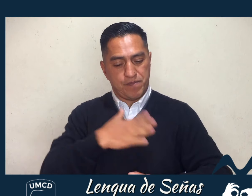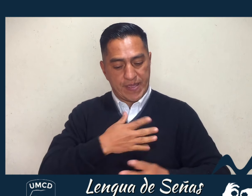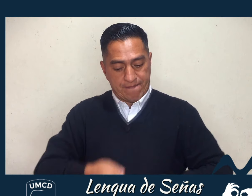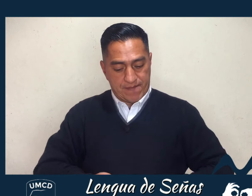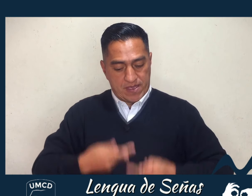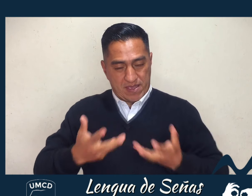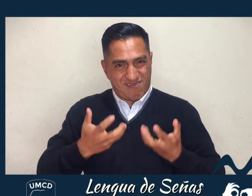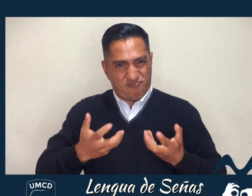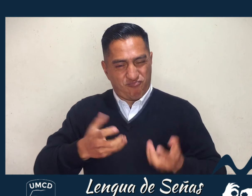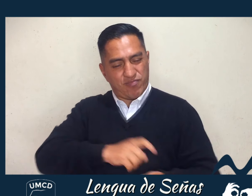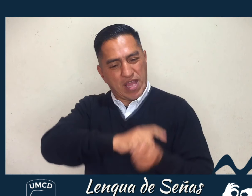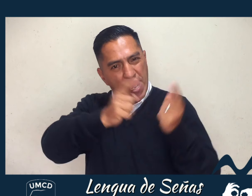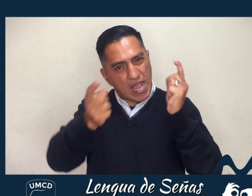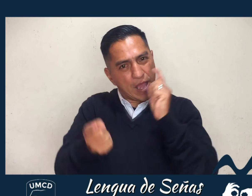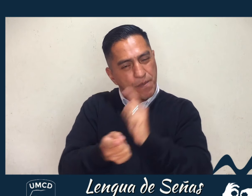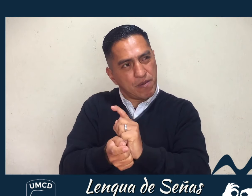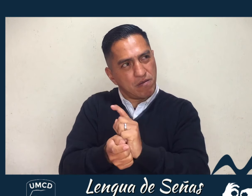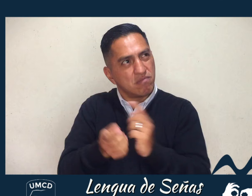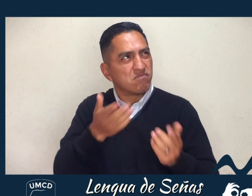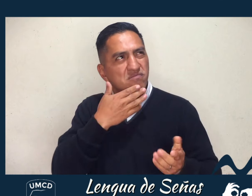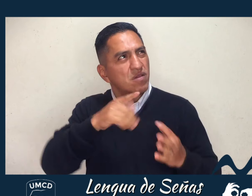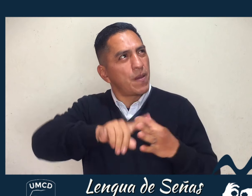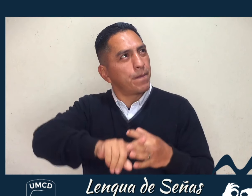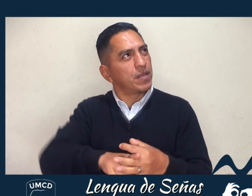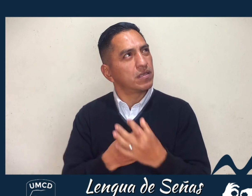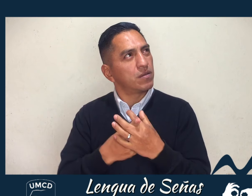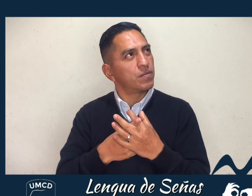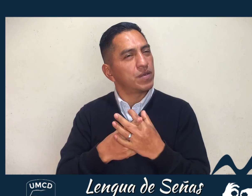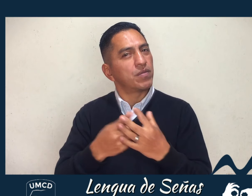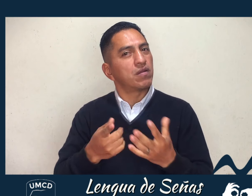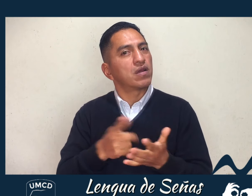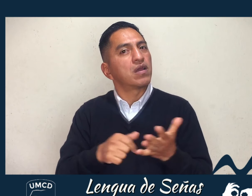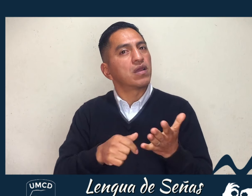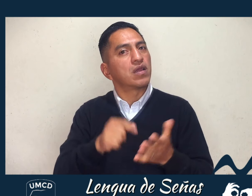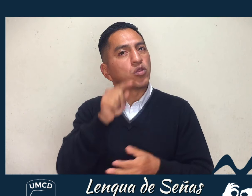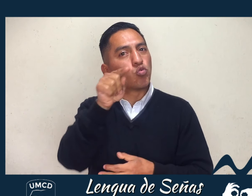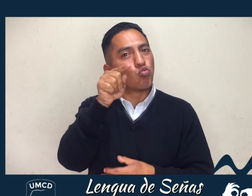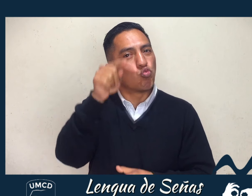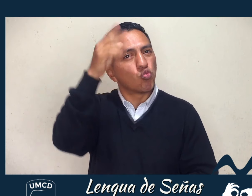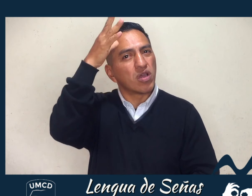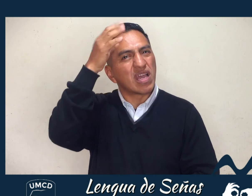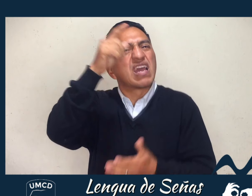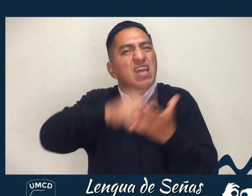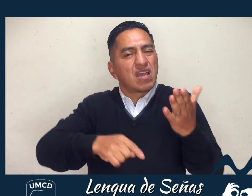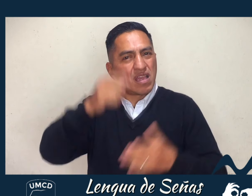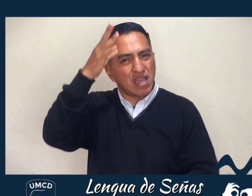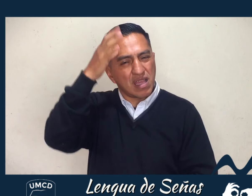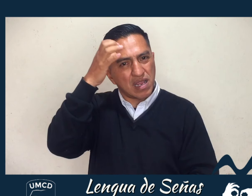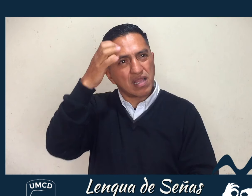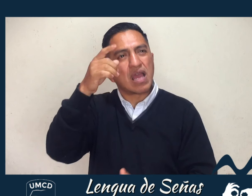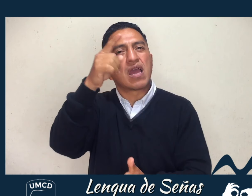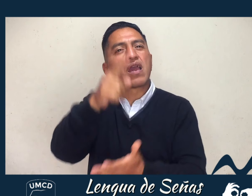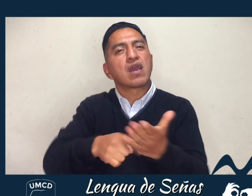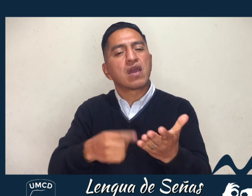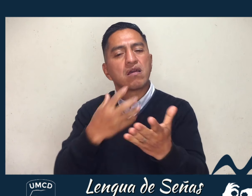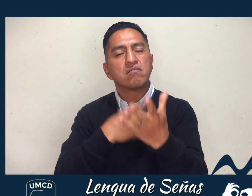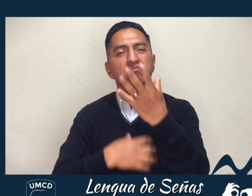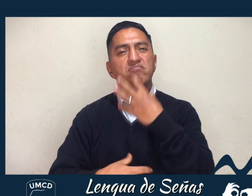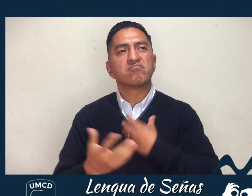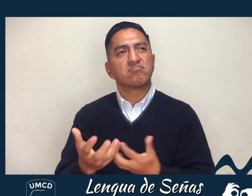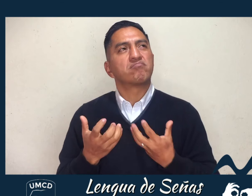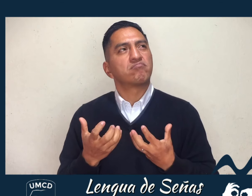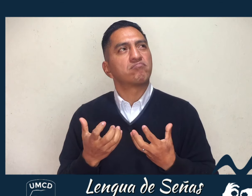en nuestra vida, debemos empezar por cambiar lo que creemos, lo que deseamos y con lo que